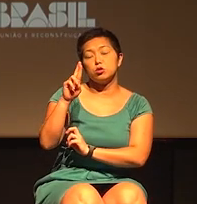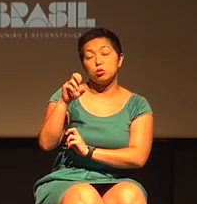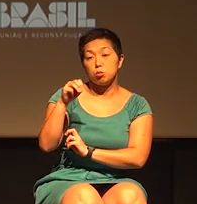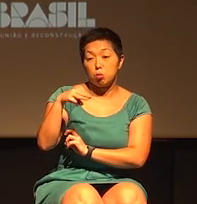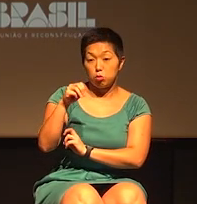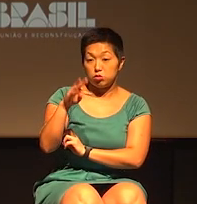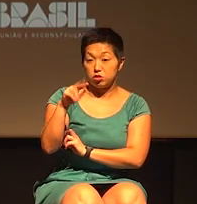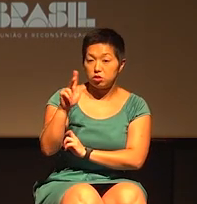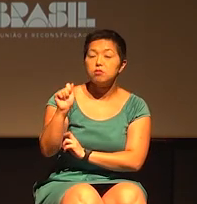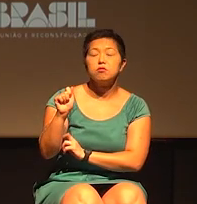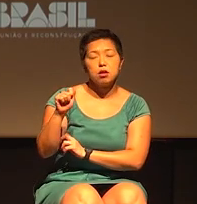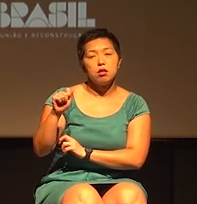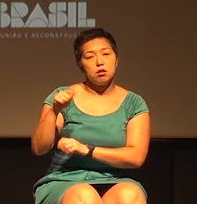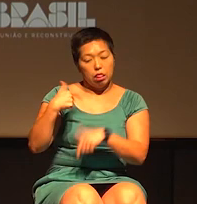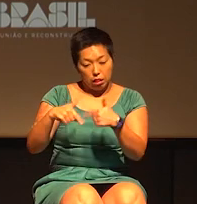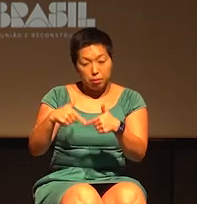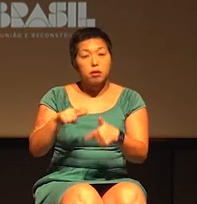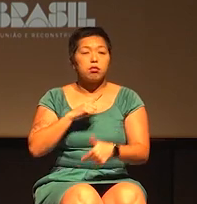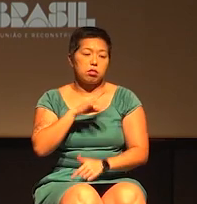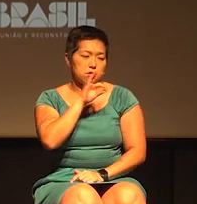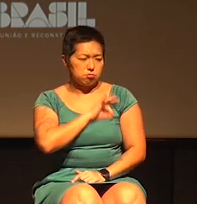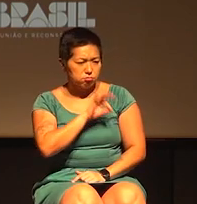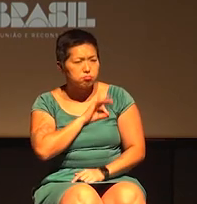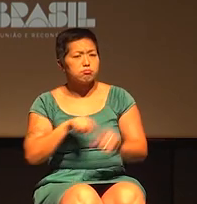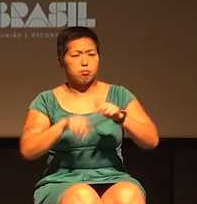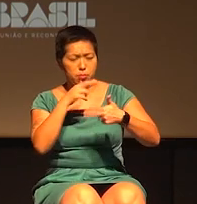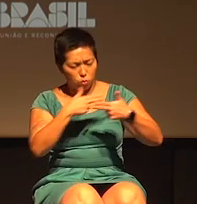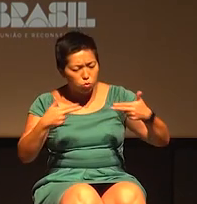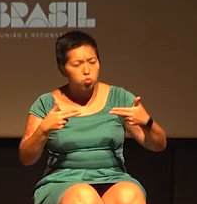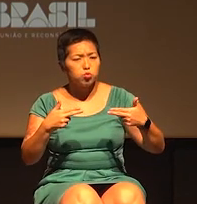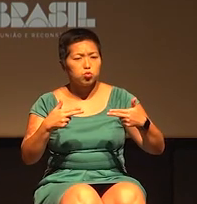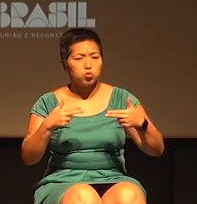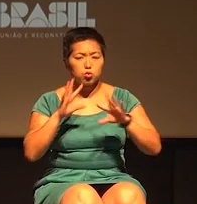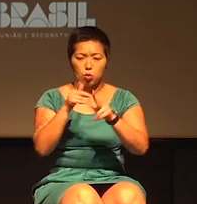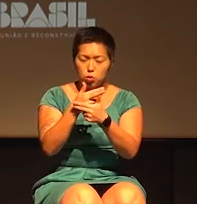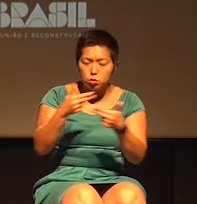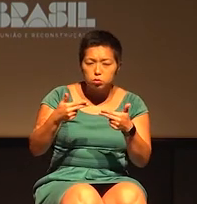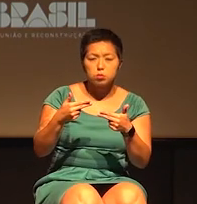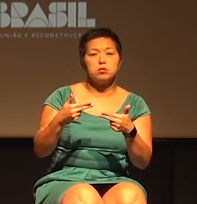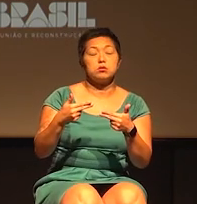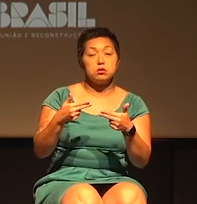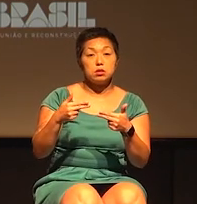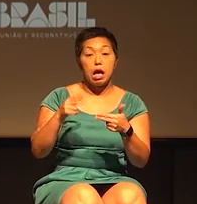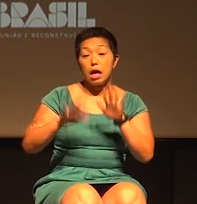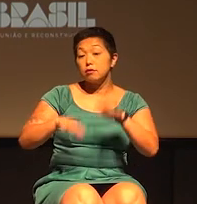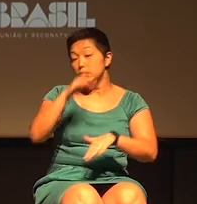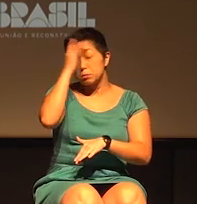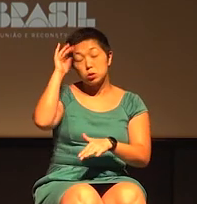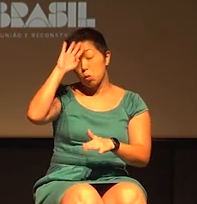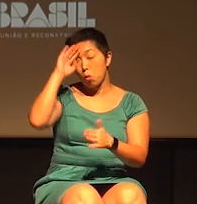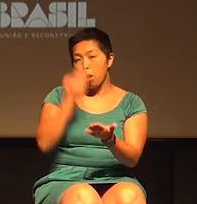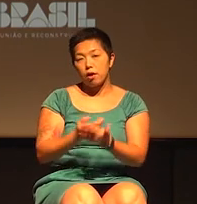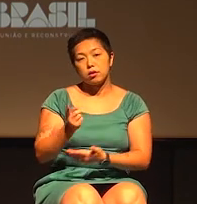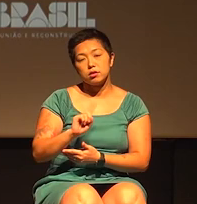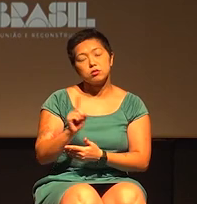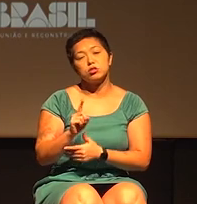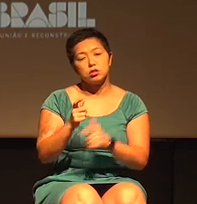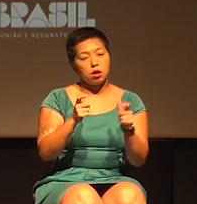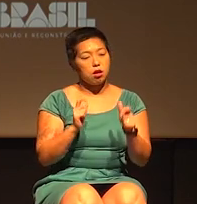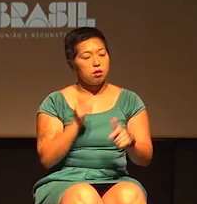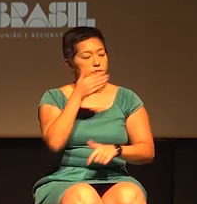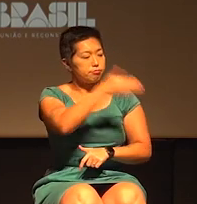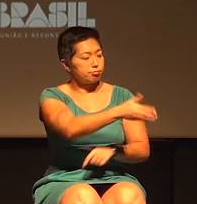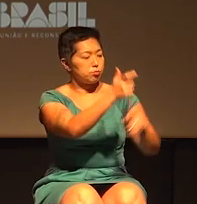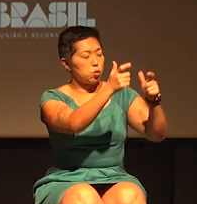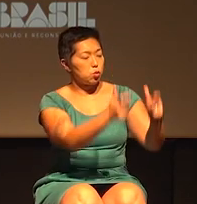eh emmas embalagem todo mundo desacredita quando a gente chegava nos locais por exemplo a minha